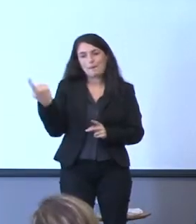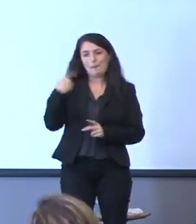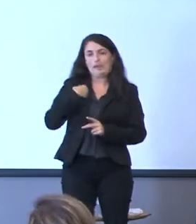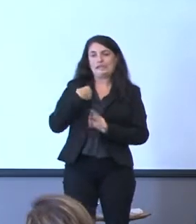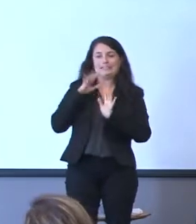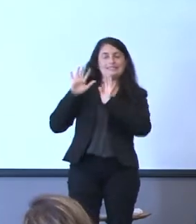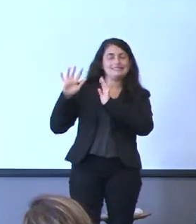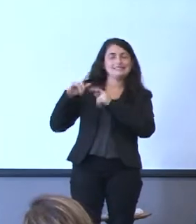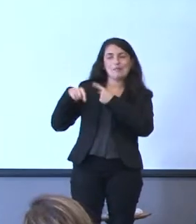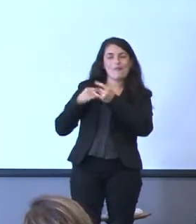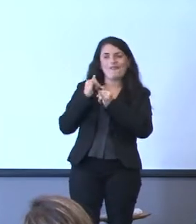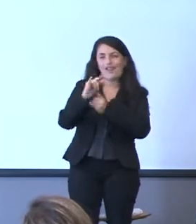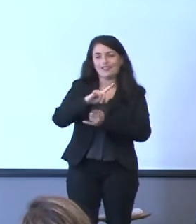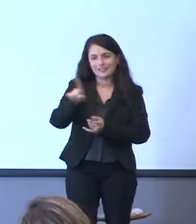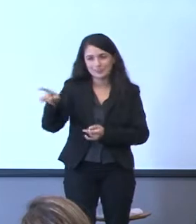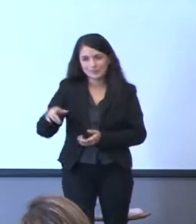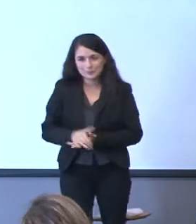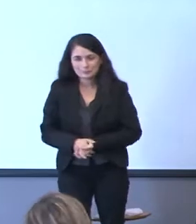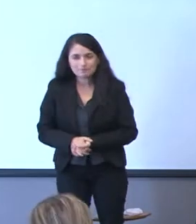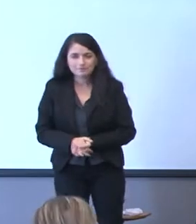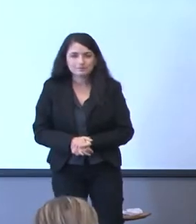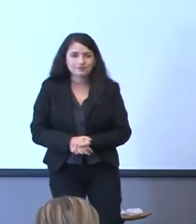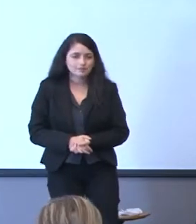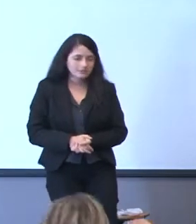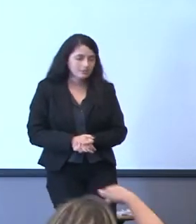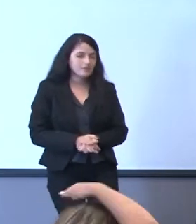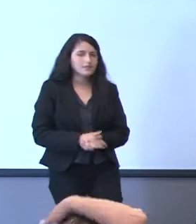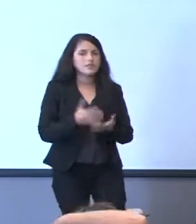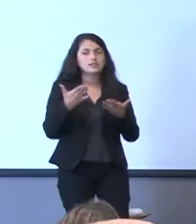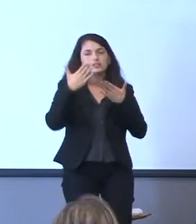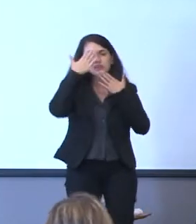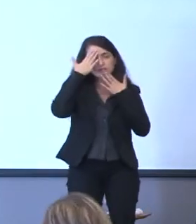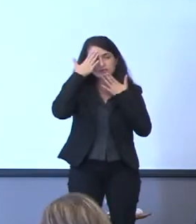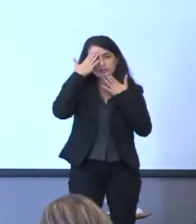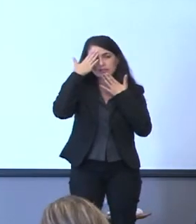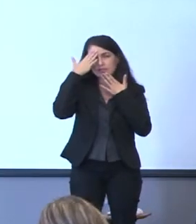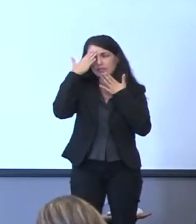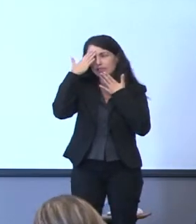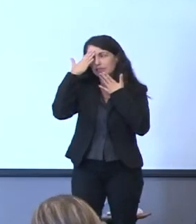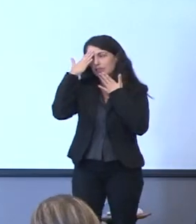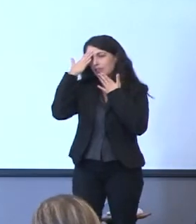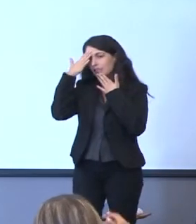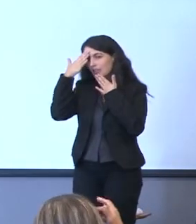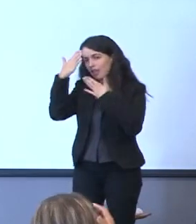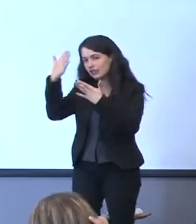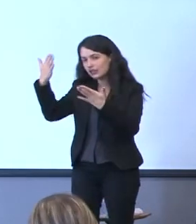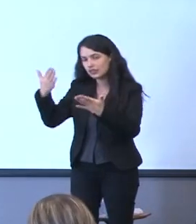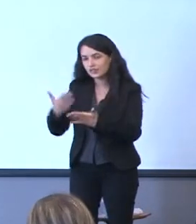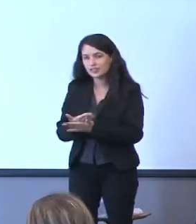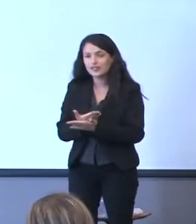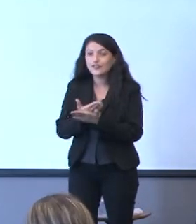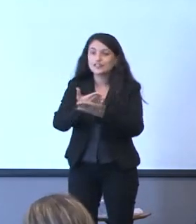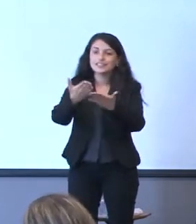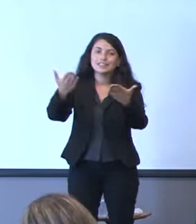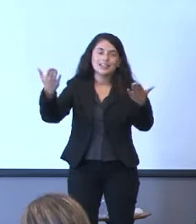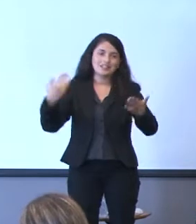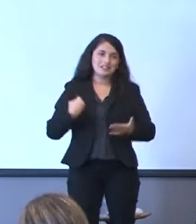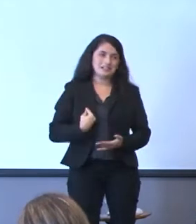depois, mas eu queria agradecer muitíssimo a presença de cada um de vocês aqui,